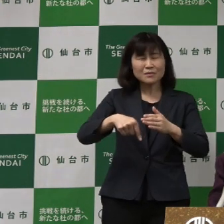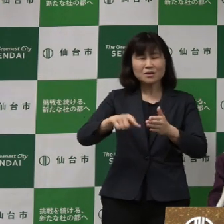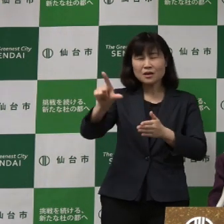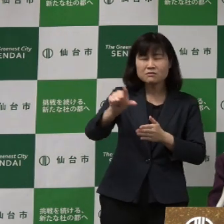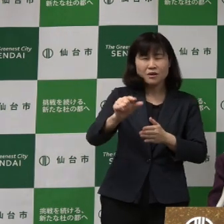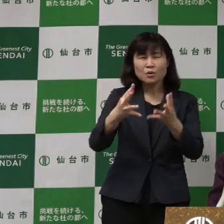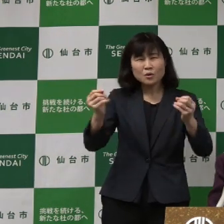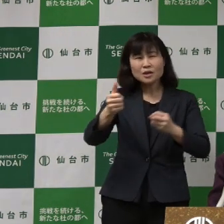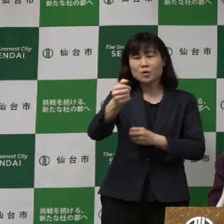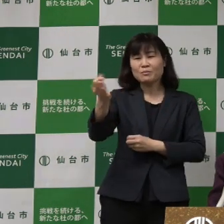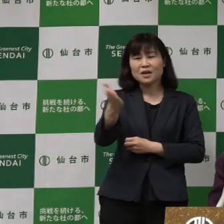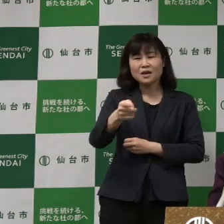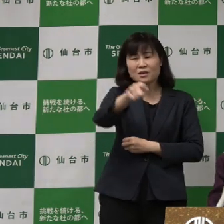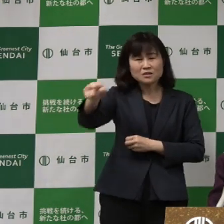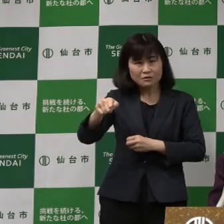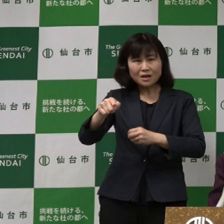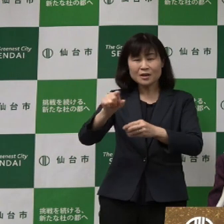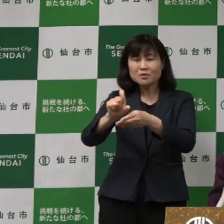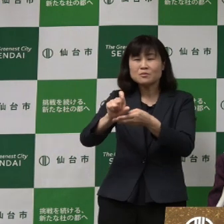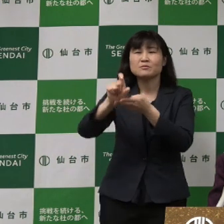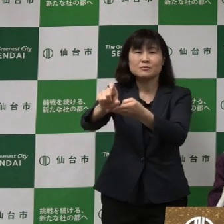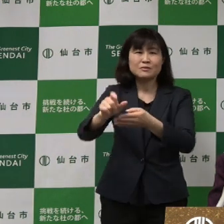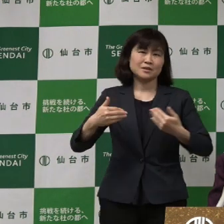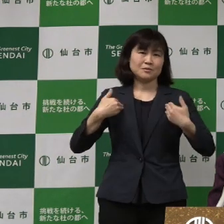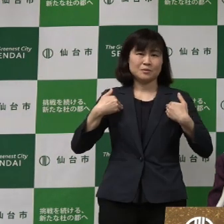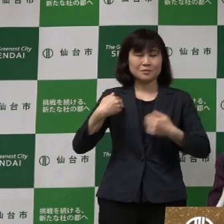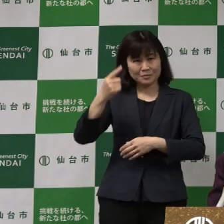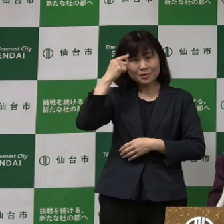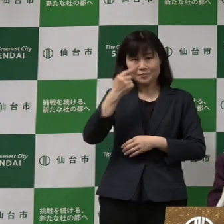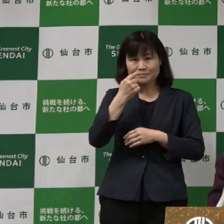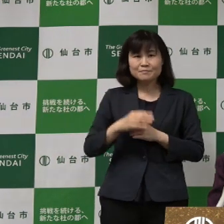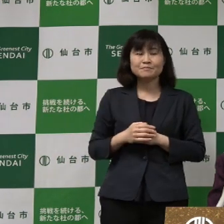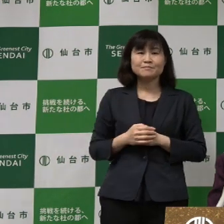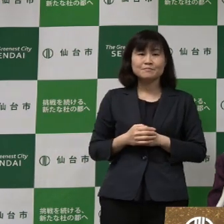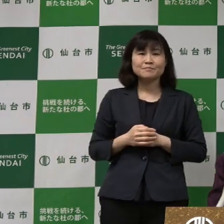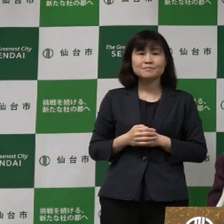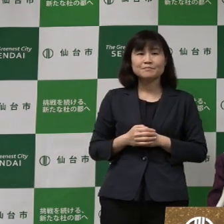で、そのように考えたところでございます。ところが